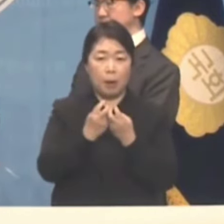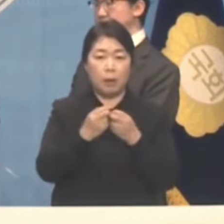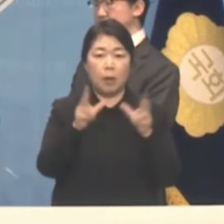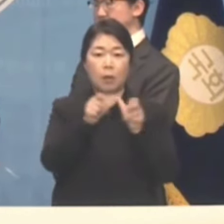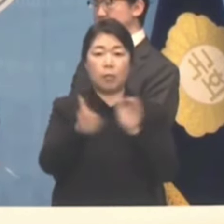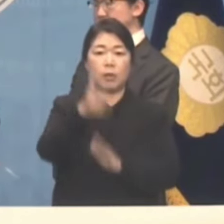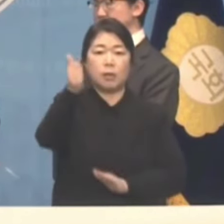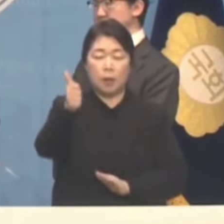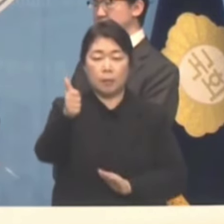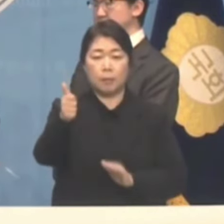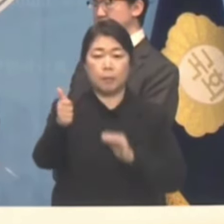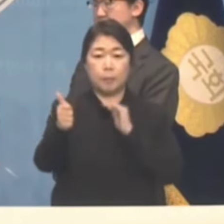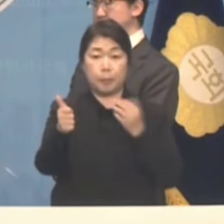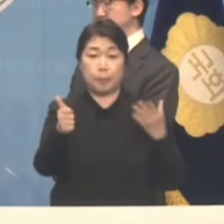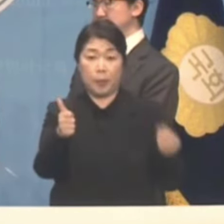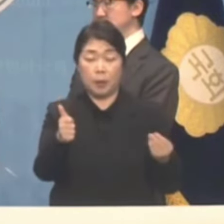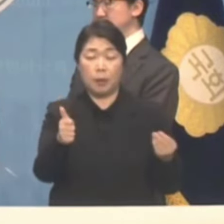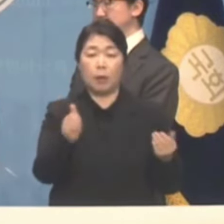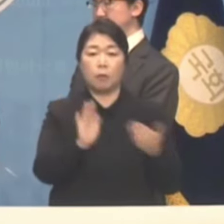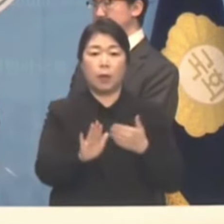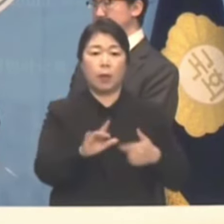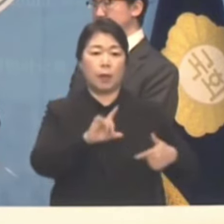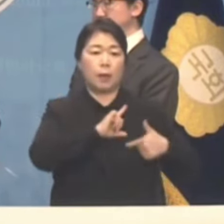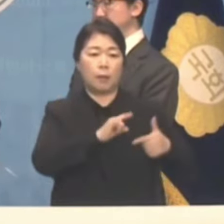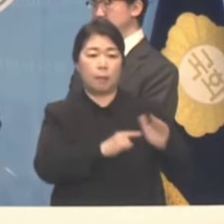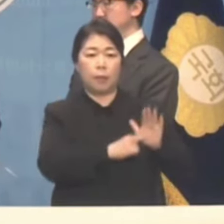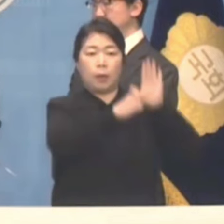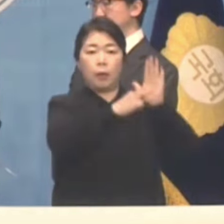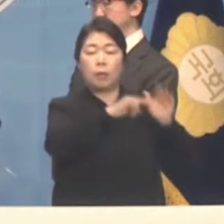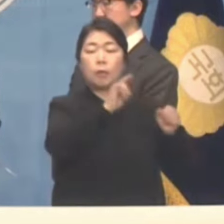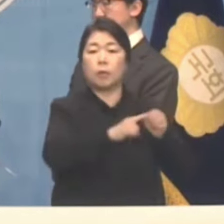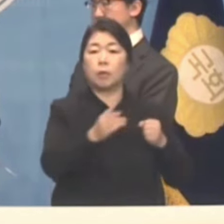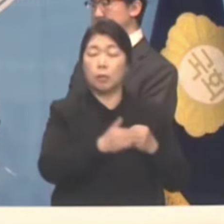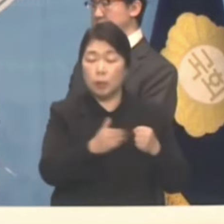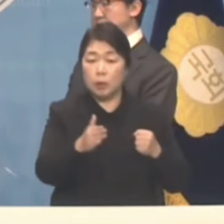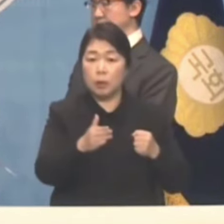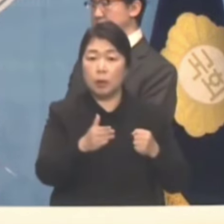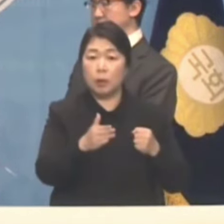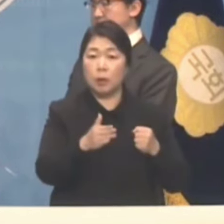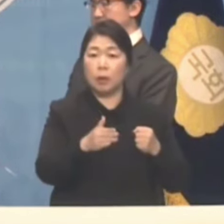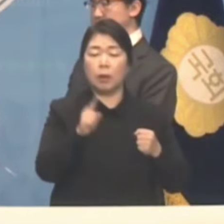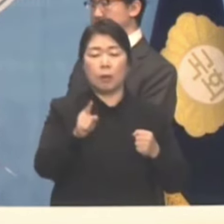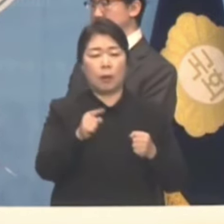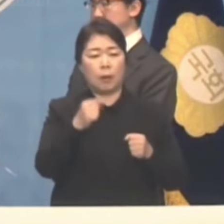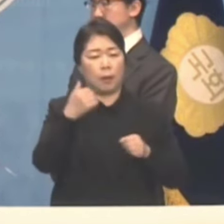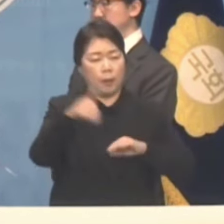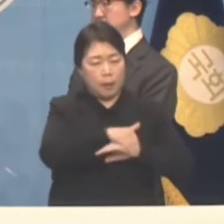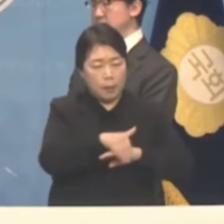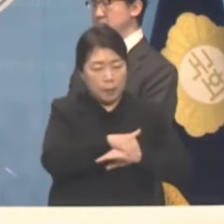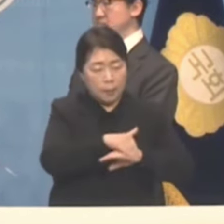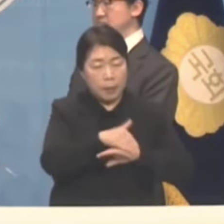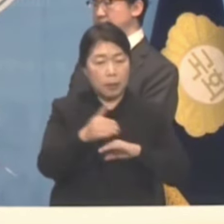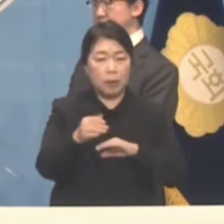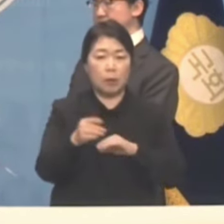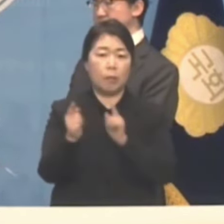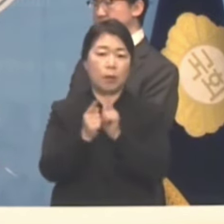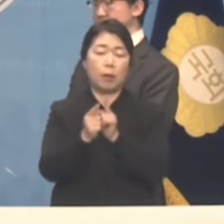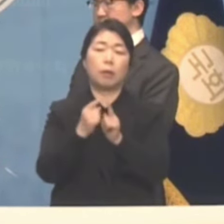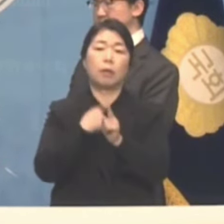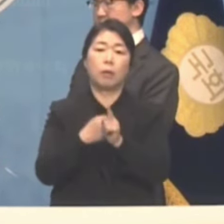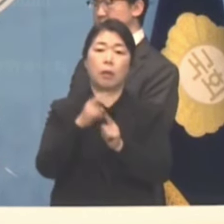후 자신의 이름을 알리기 위해서 공당 공원화 작업을 하다가 만난 로비스트